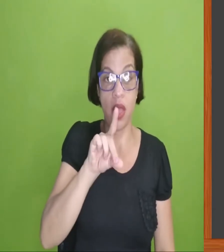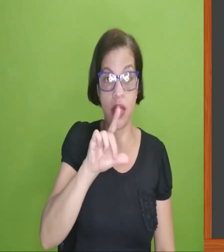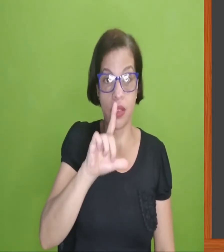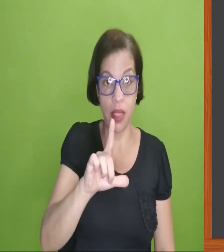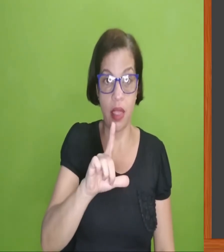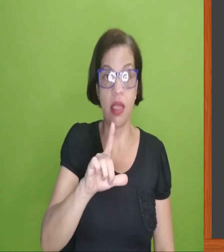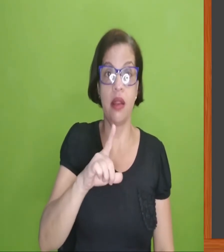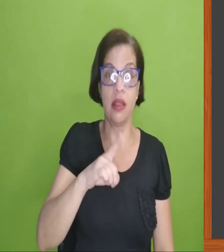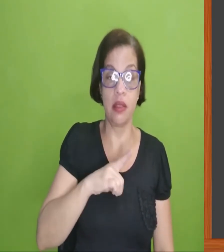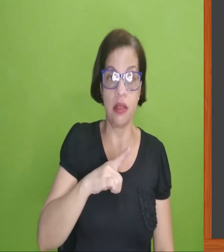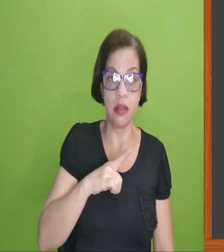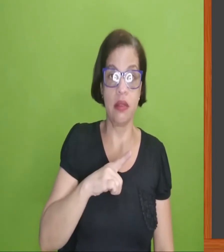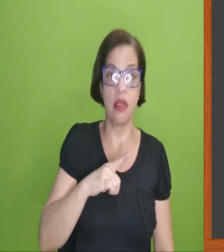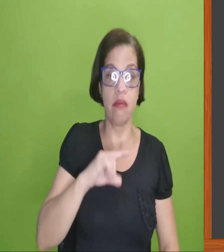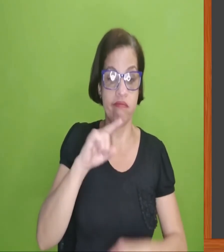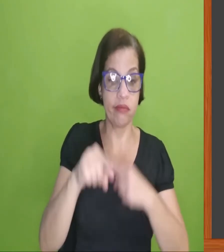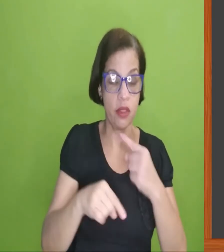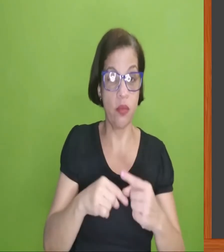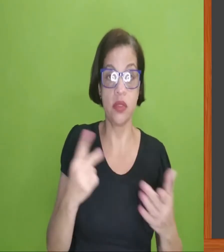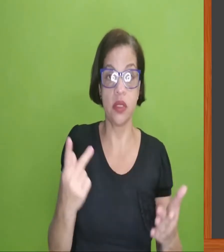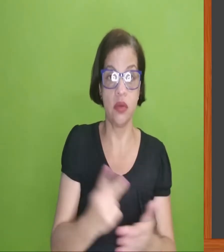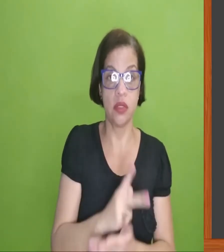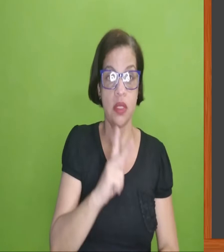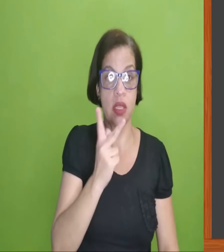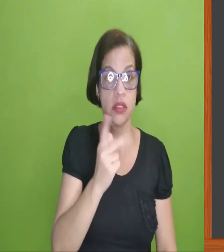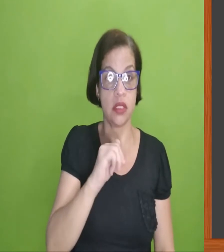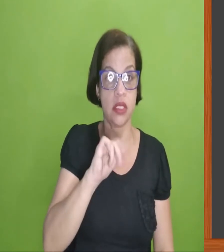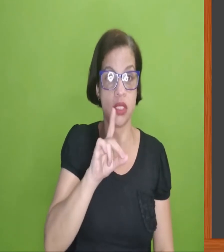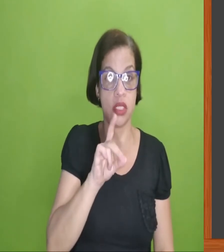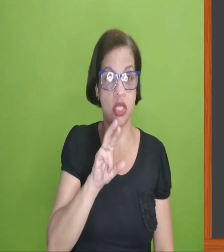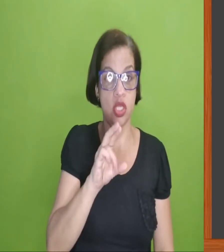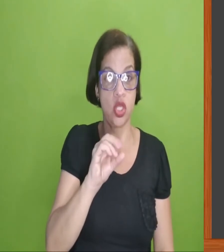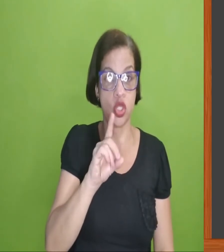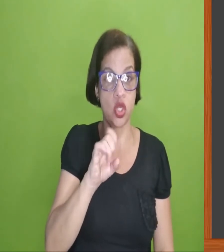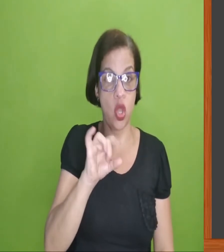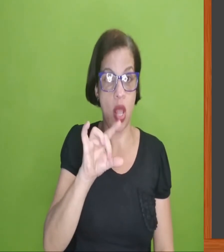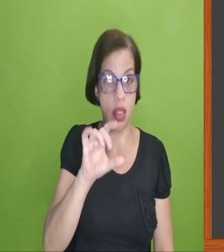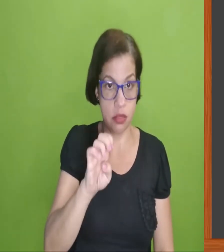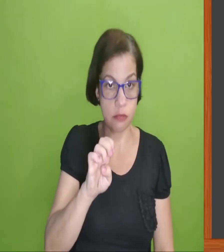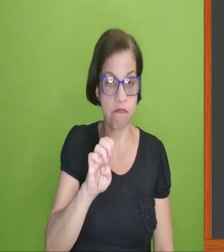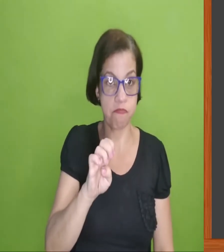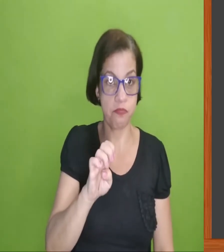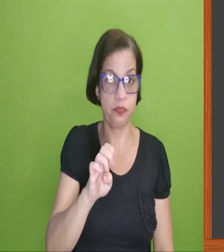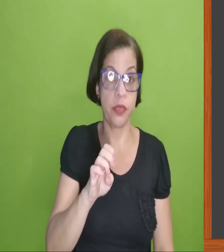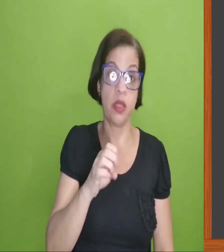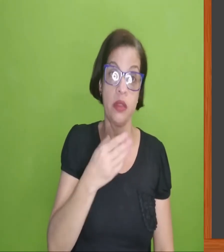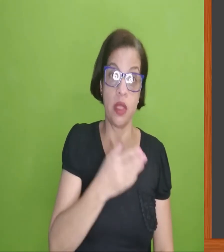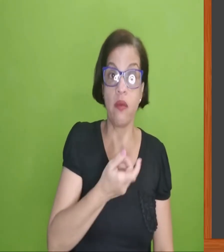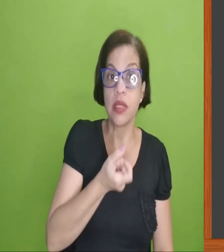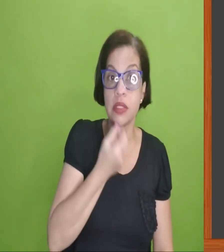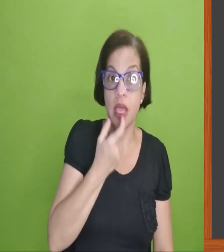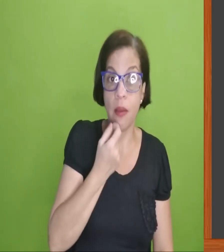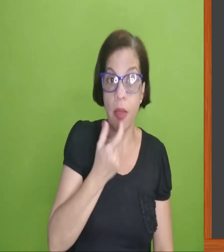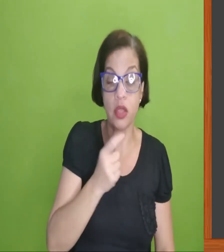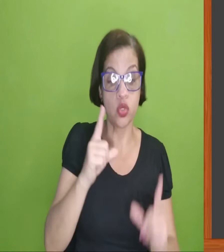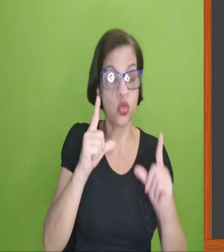do colesterol e sua posterior hidrólise nos lisossomas. Dessa forma, as estatinas reduzem a